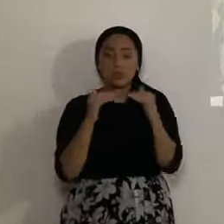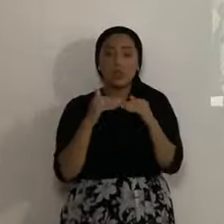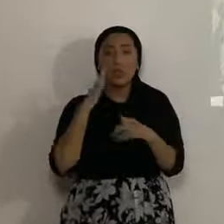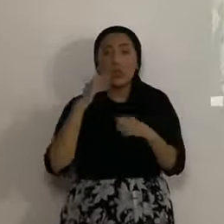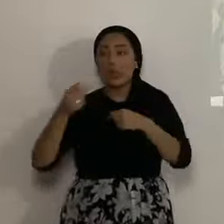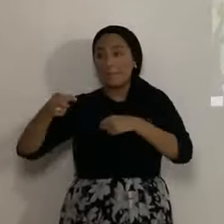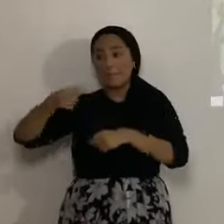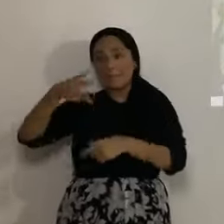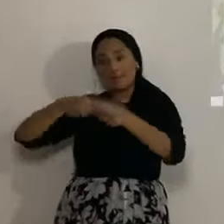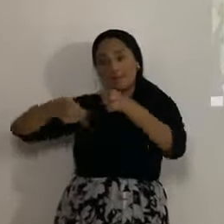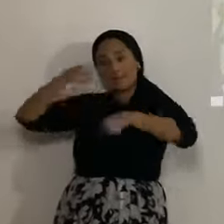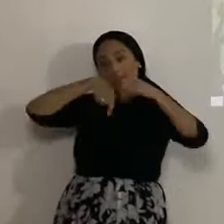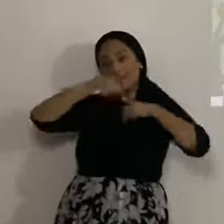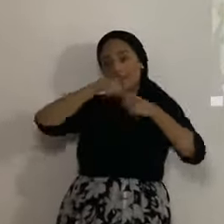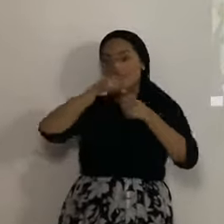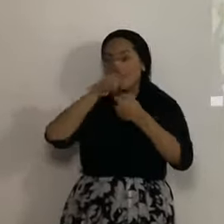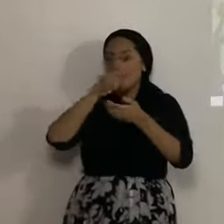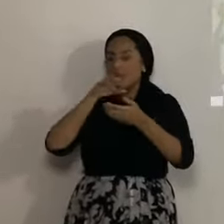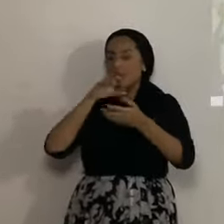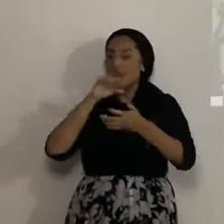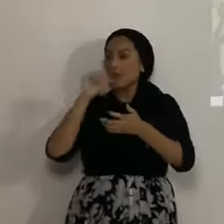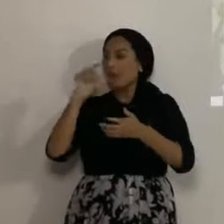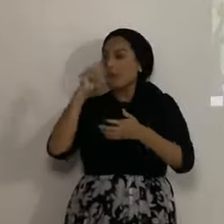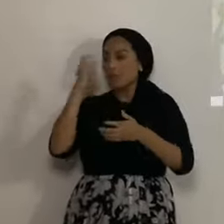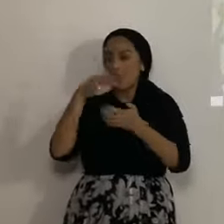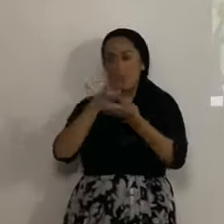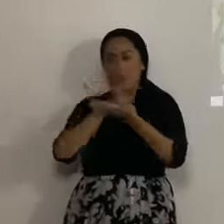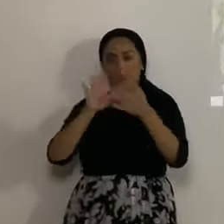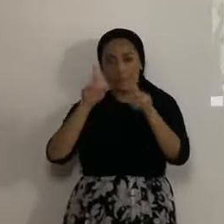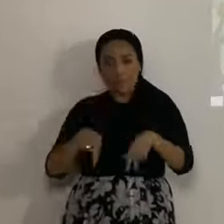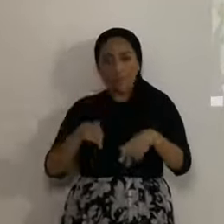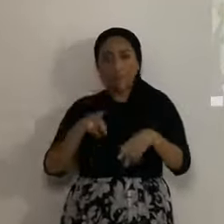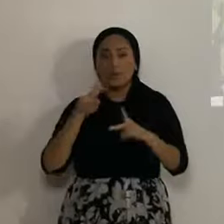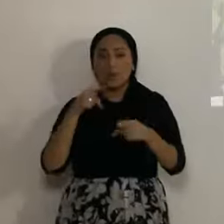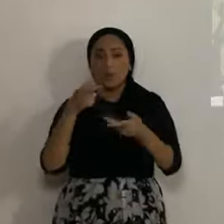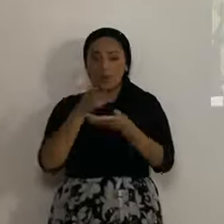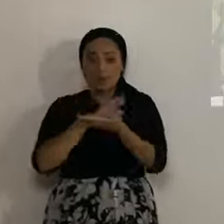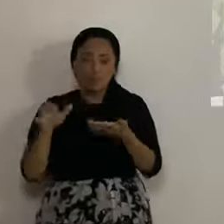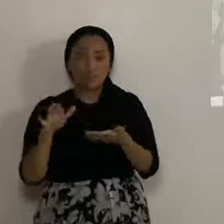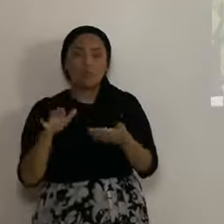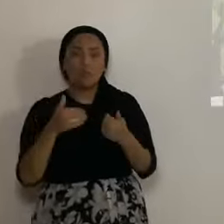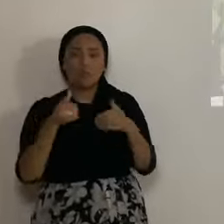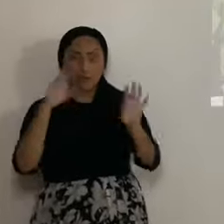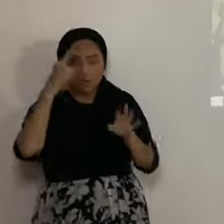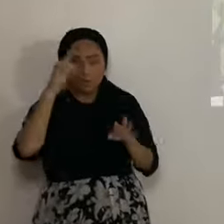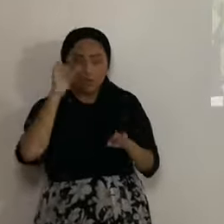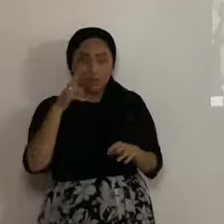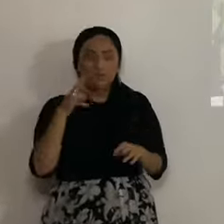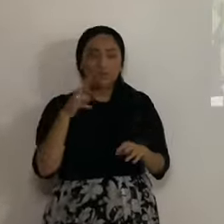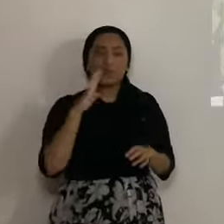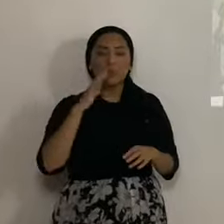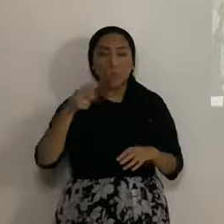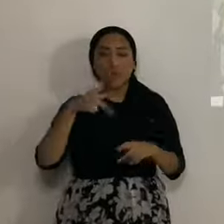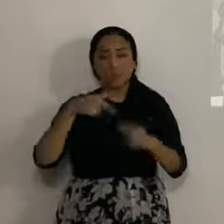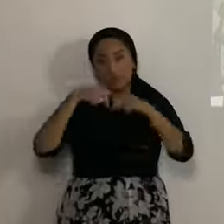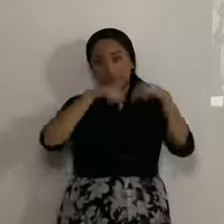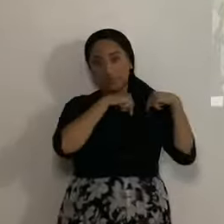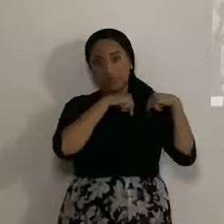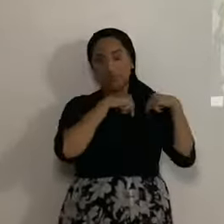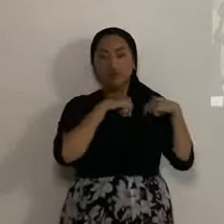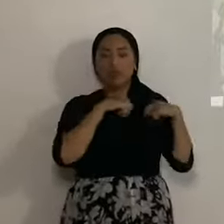regresar no por el santo, no porque el que es K2, el que está apartado para Yahweh, va a regresar